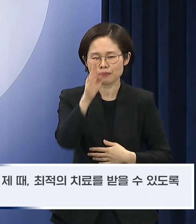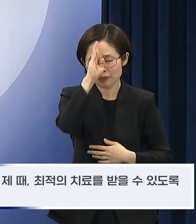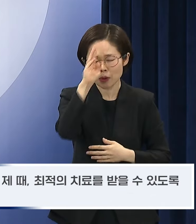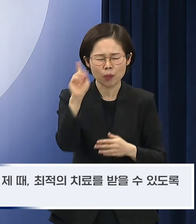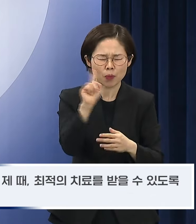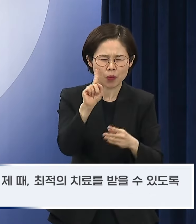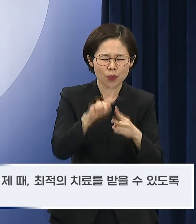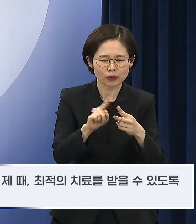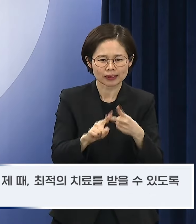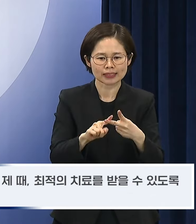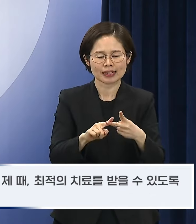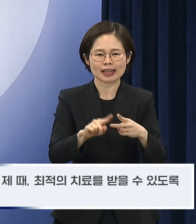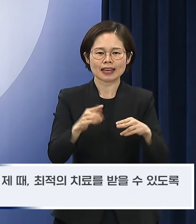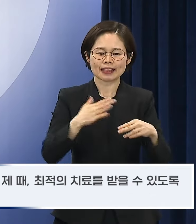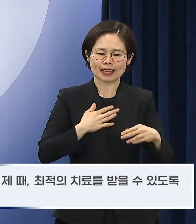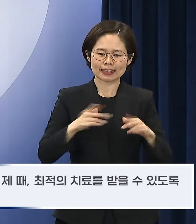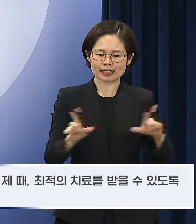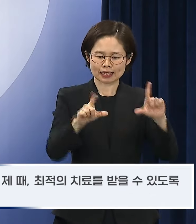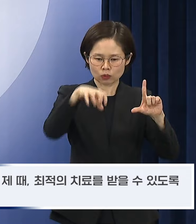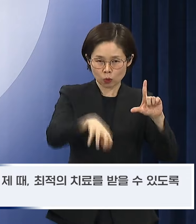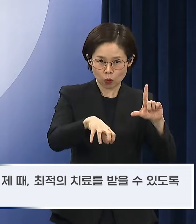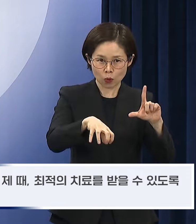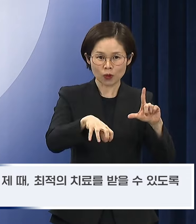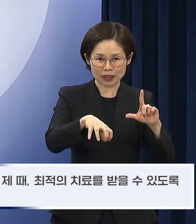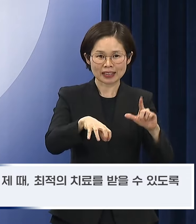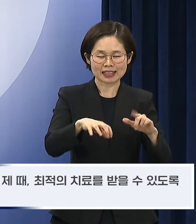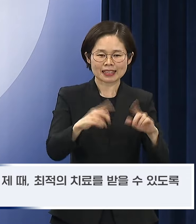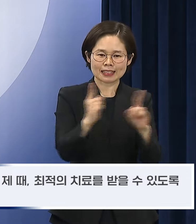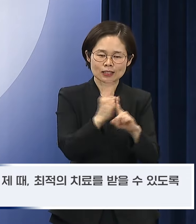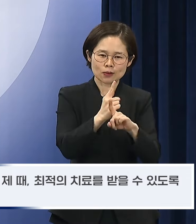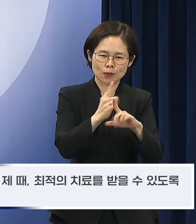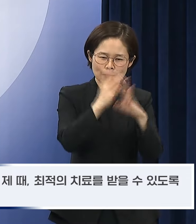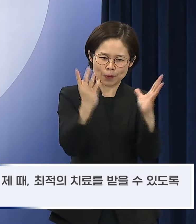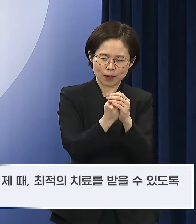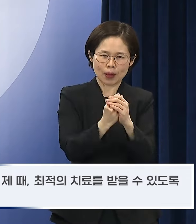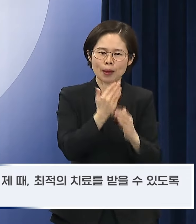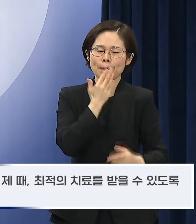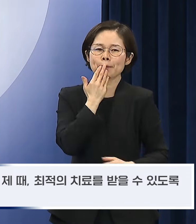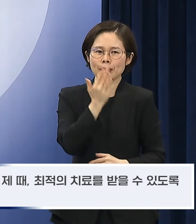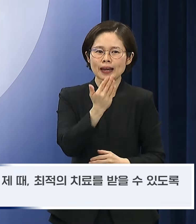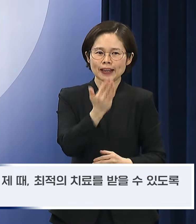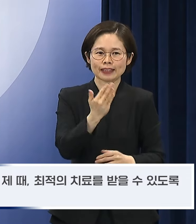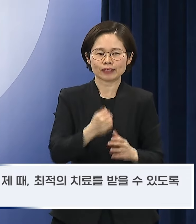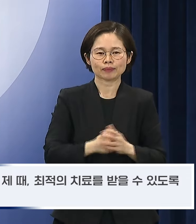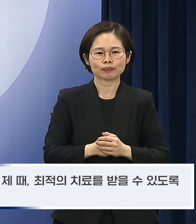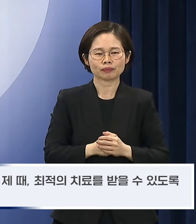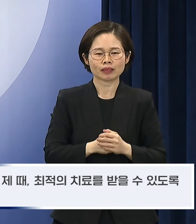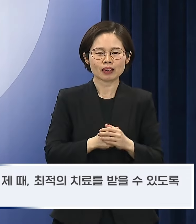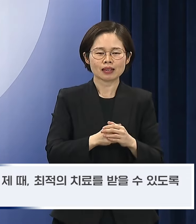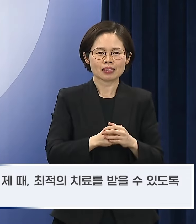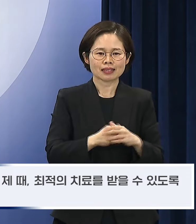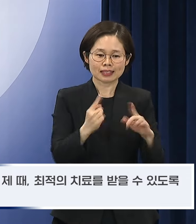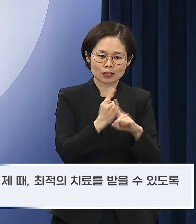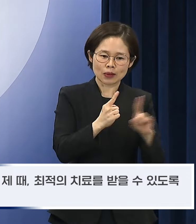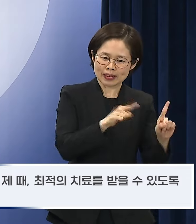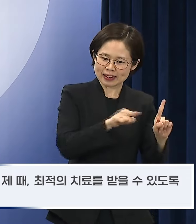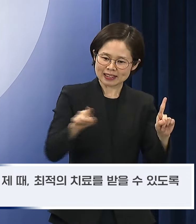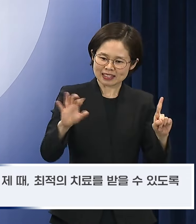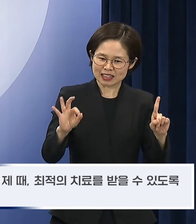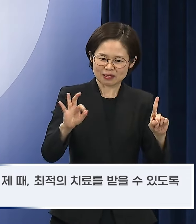질환도 지역에서 제때 최적의 치료를 받을 수 있도록 하기 위한 지역 완결적 의료체계